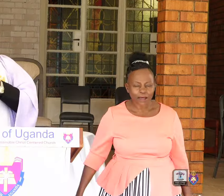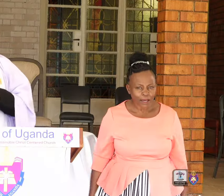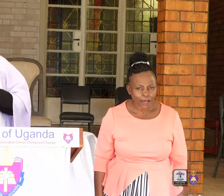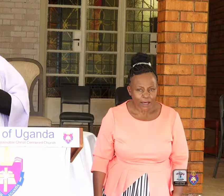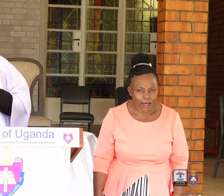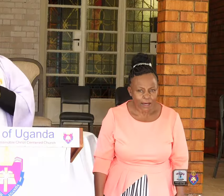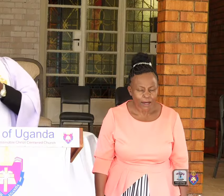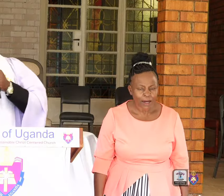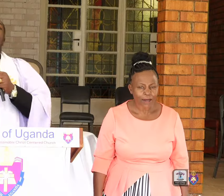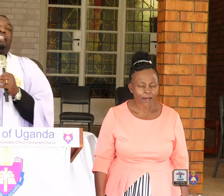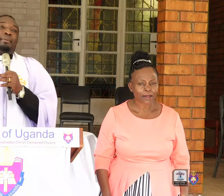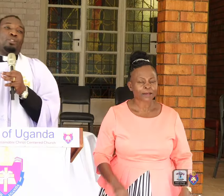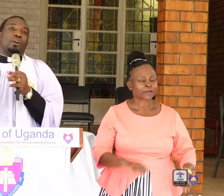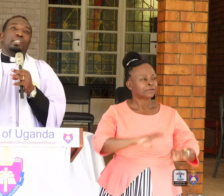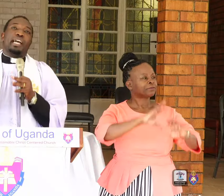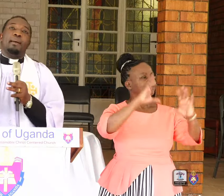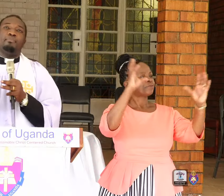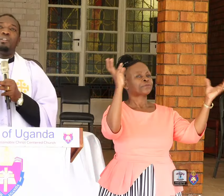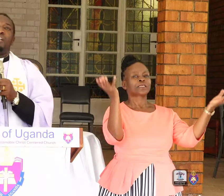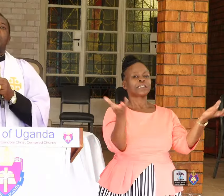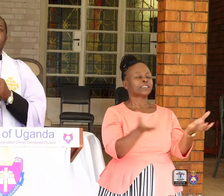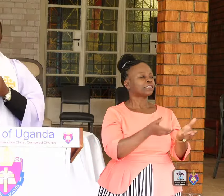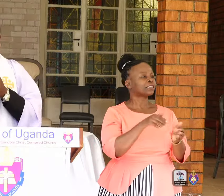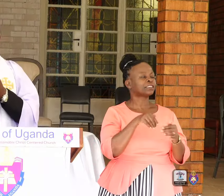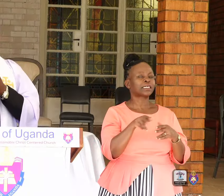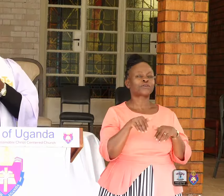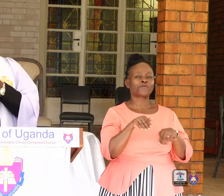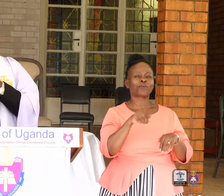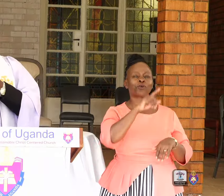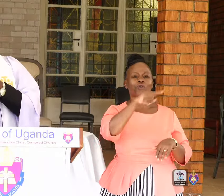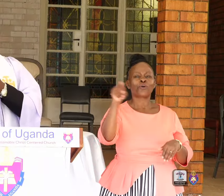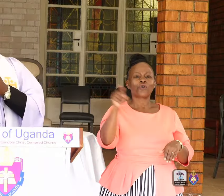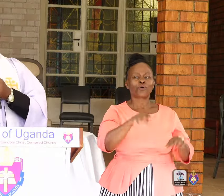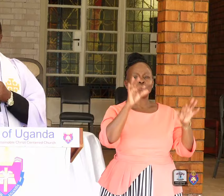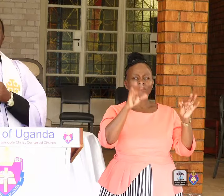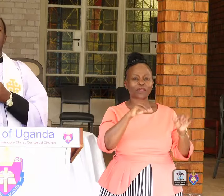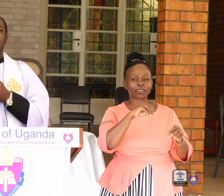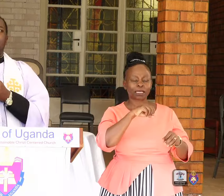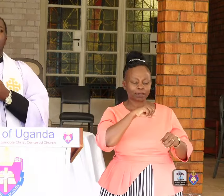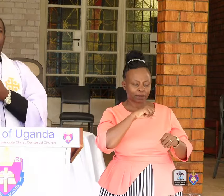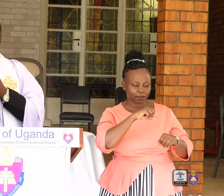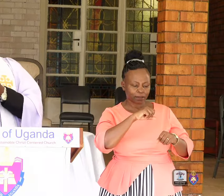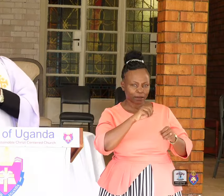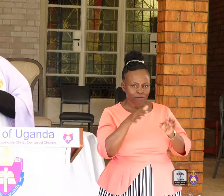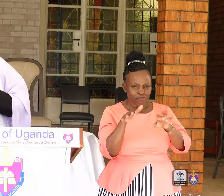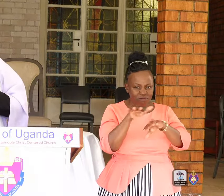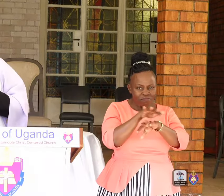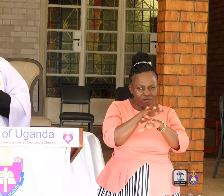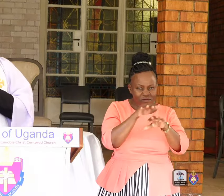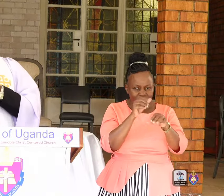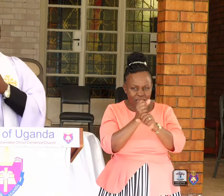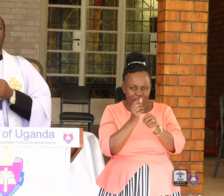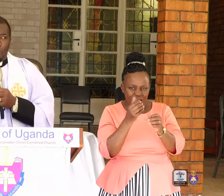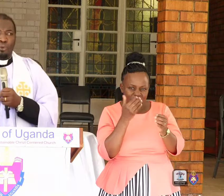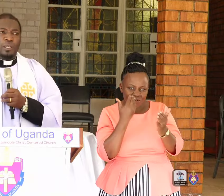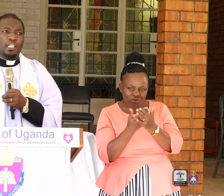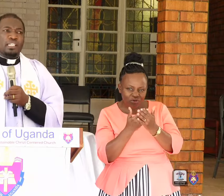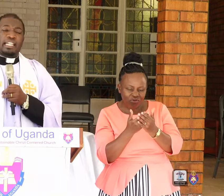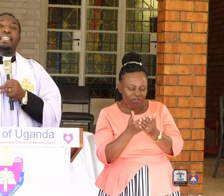tuli mu nsi etandise okukwata ebintu ebikyamu n'etandika birungiya tuli mu nsi ekwata ebintu